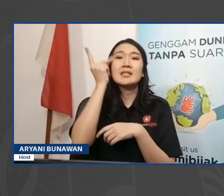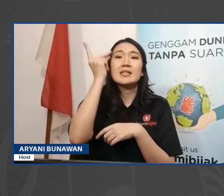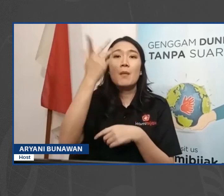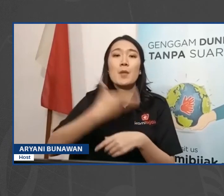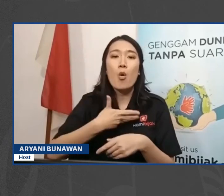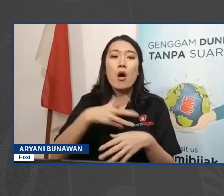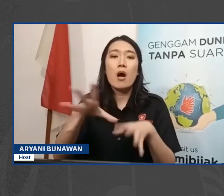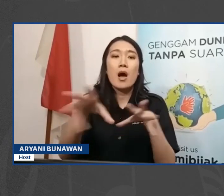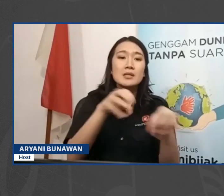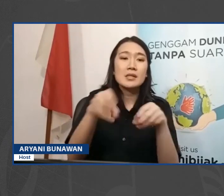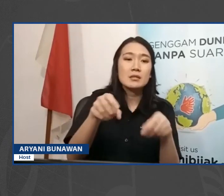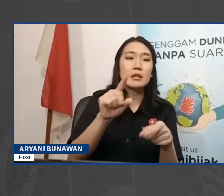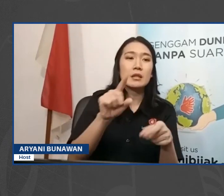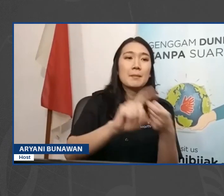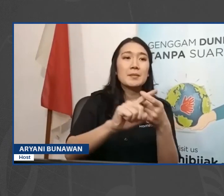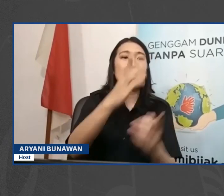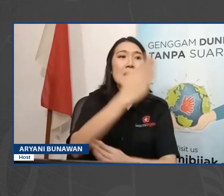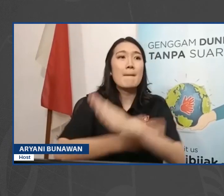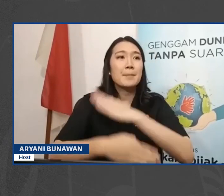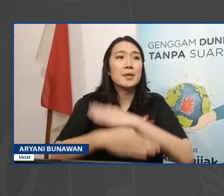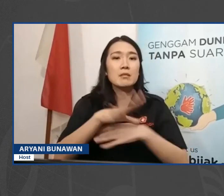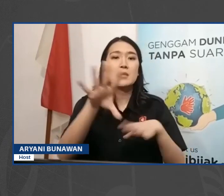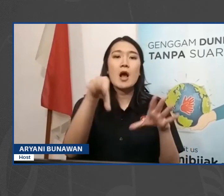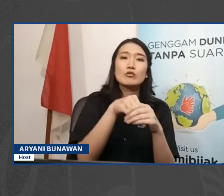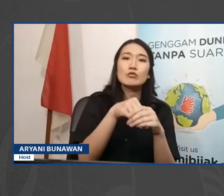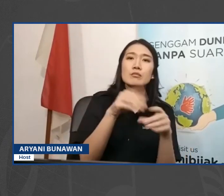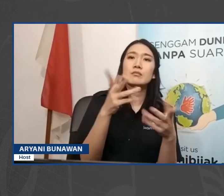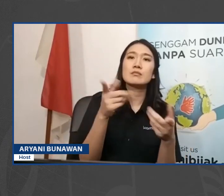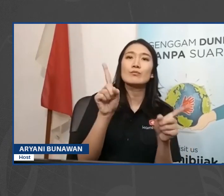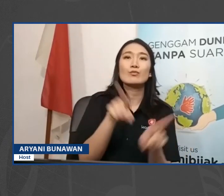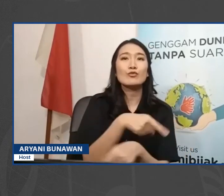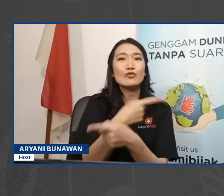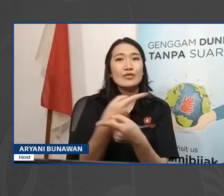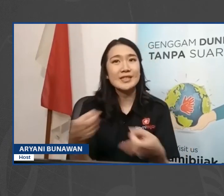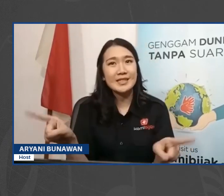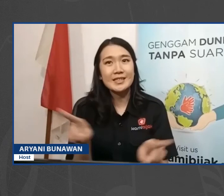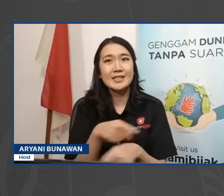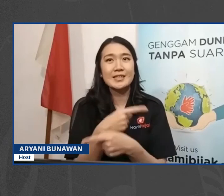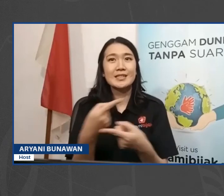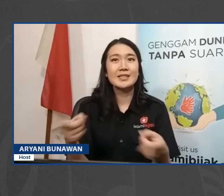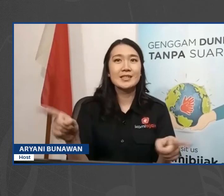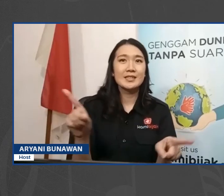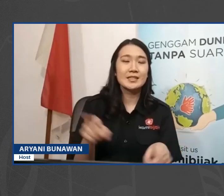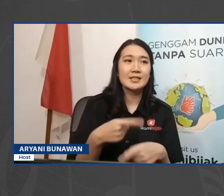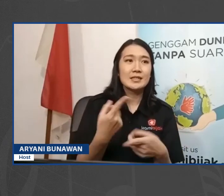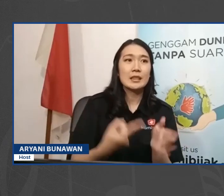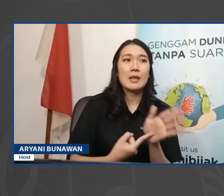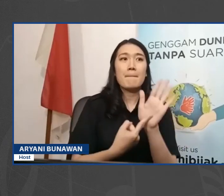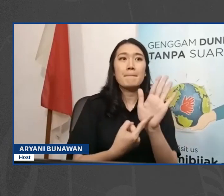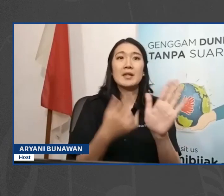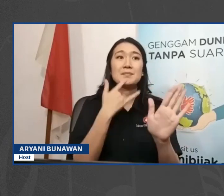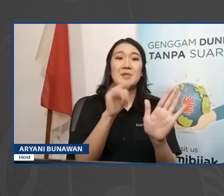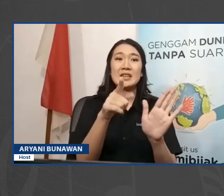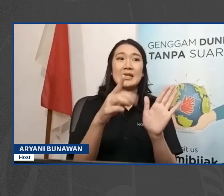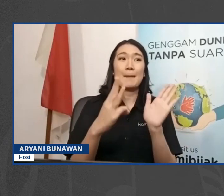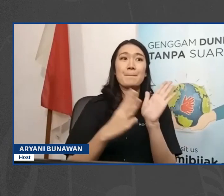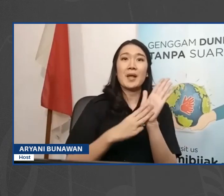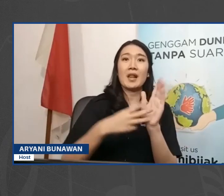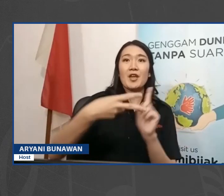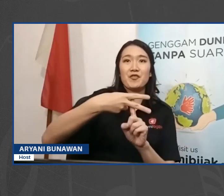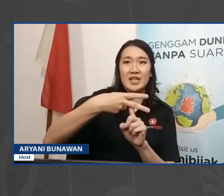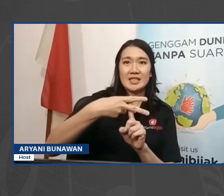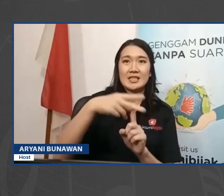Nanti ke depannya, apakah mungkin ada dari Mas Rian mau